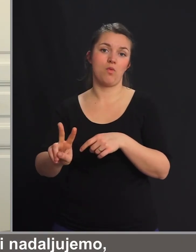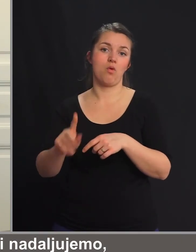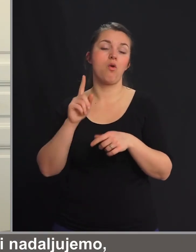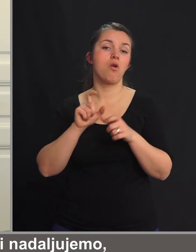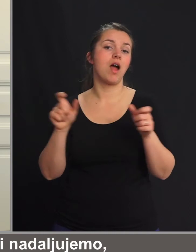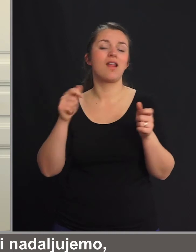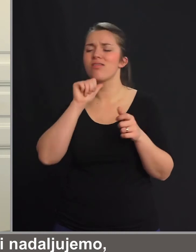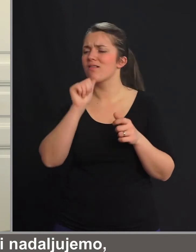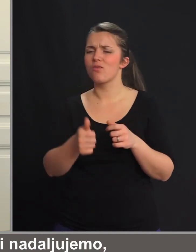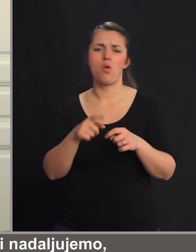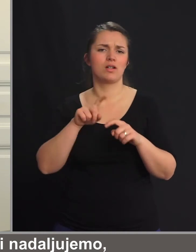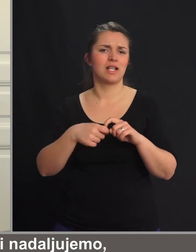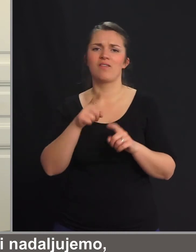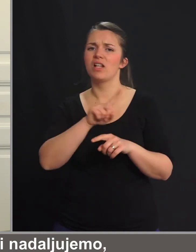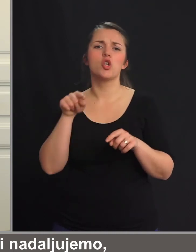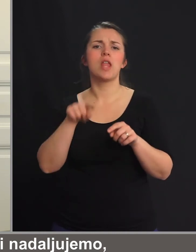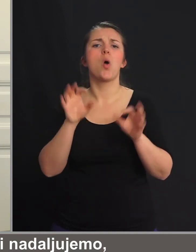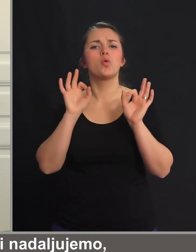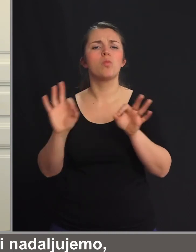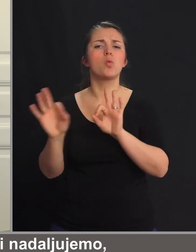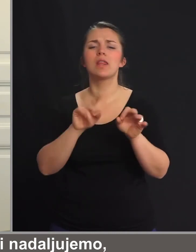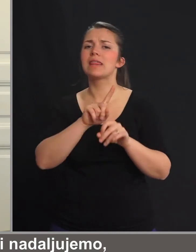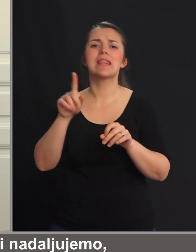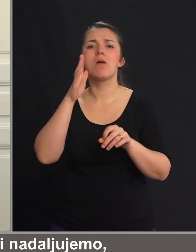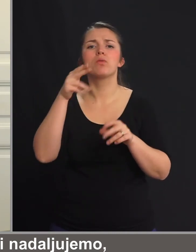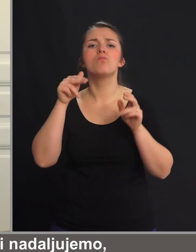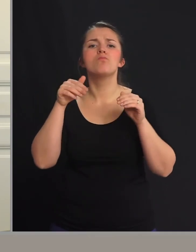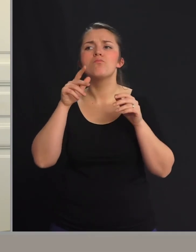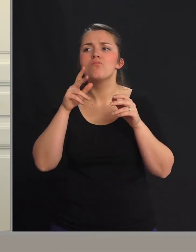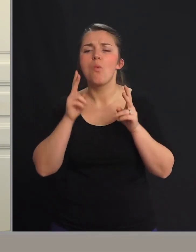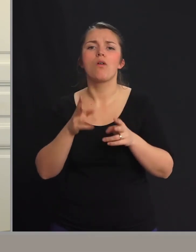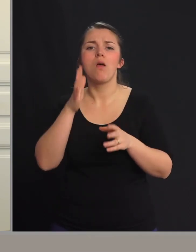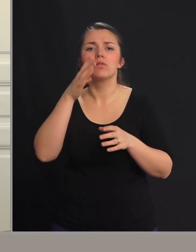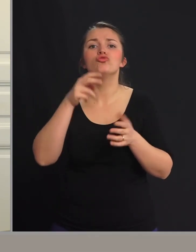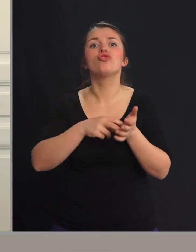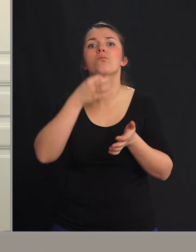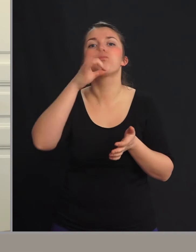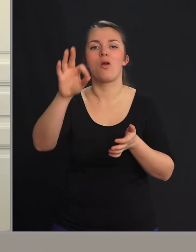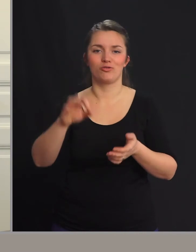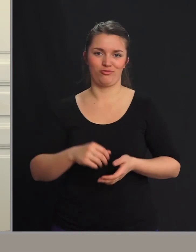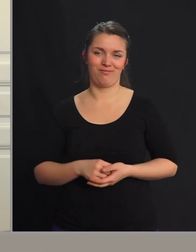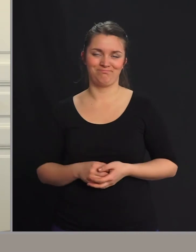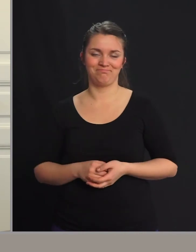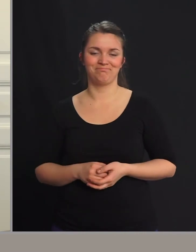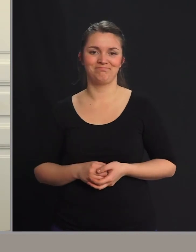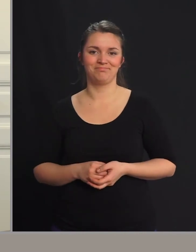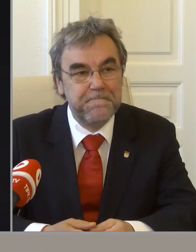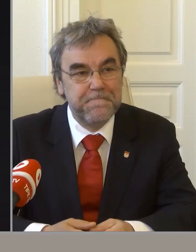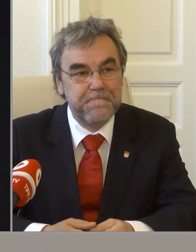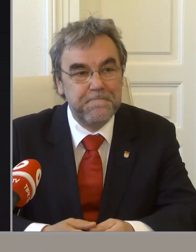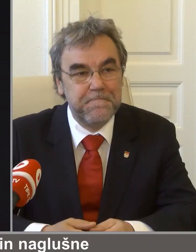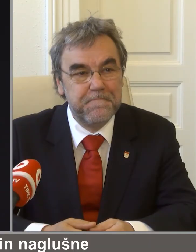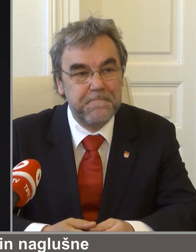nadaljujemo, kajti nikoli zadeve niso tako dobro urejene, da ne bi mogle biti še boljše.